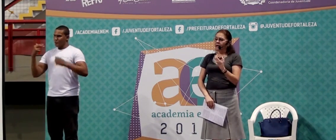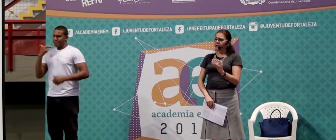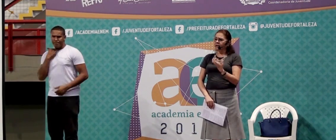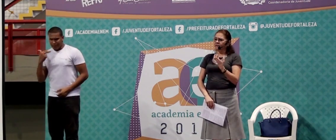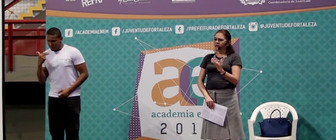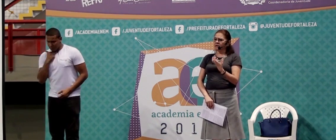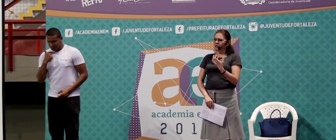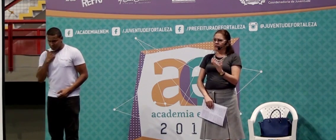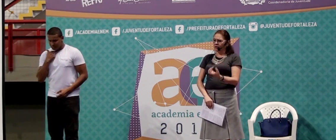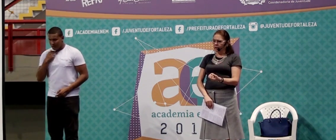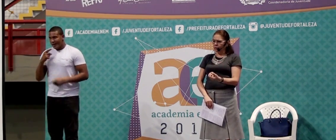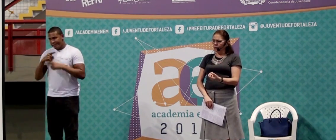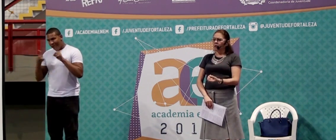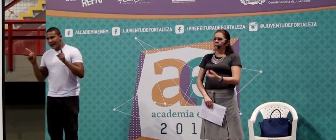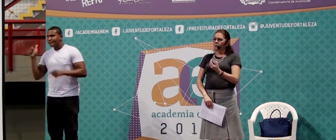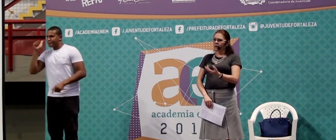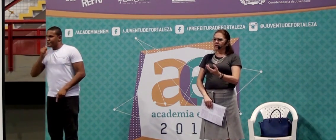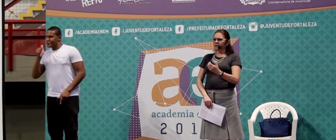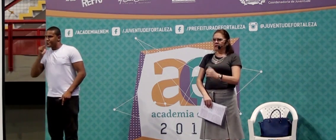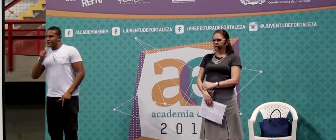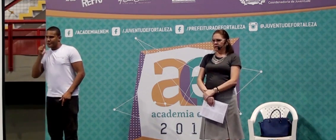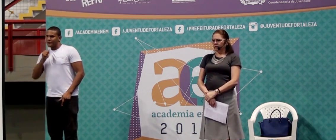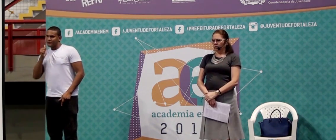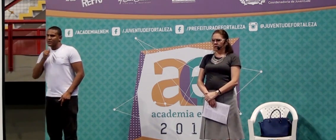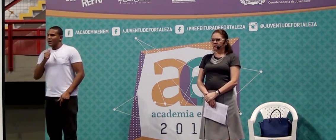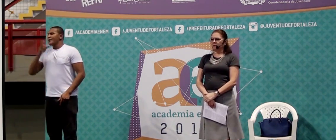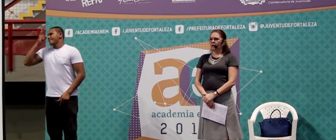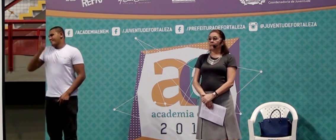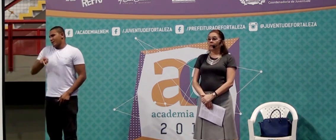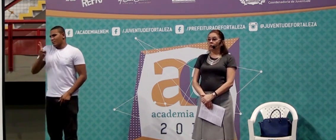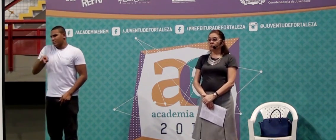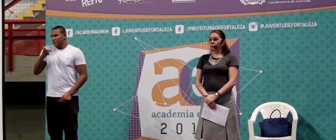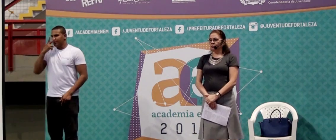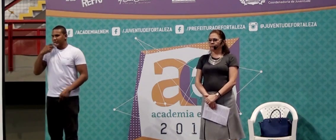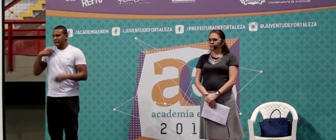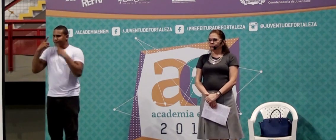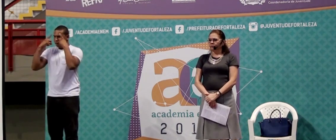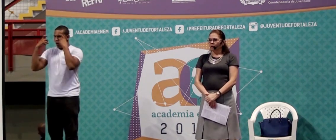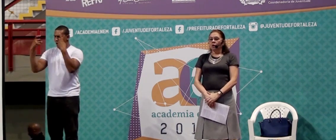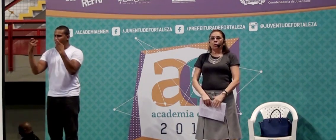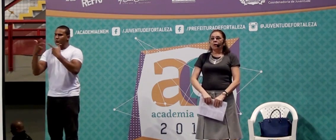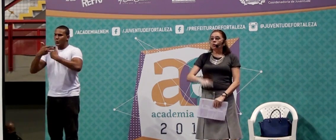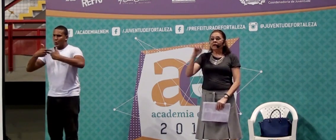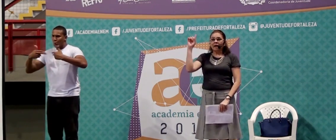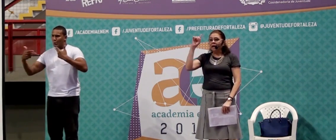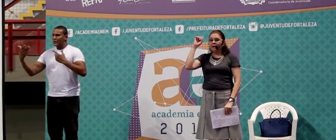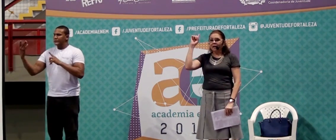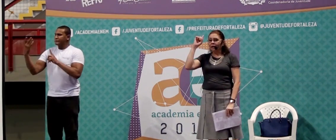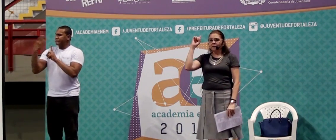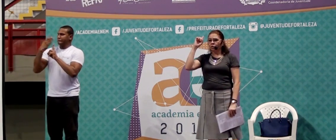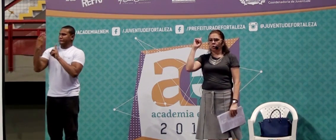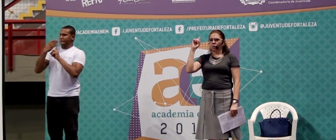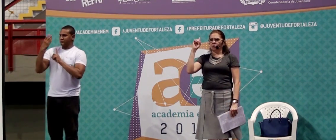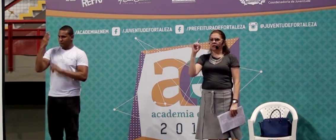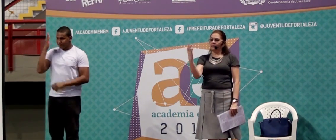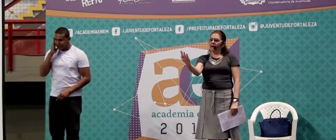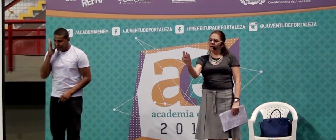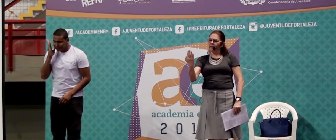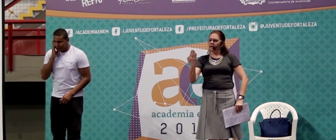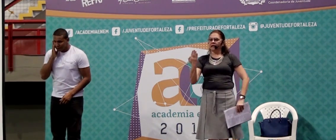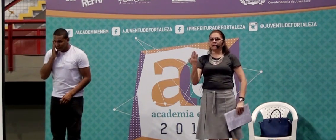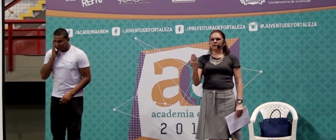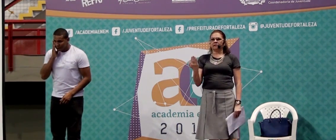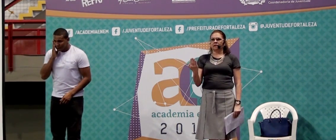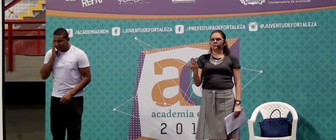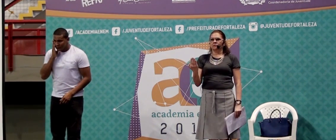feminina ainda vem sofrendo muitas agressões. Ponto. Qualquer leitor que